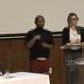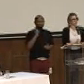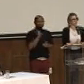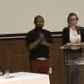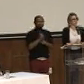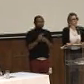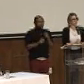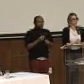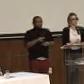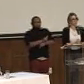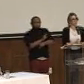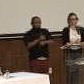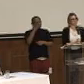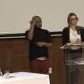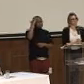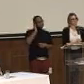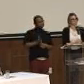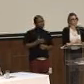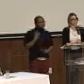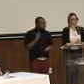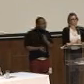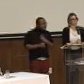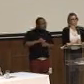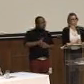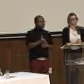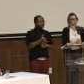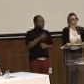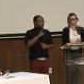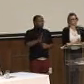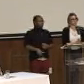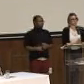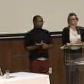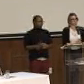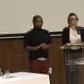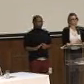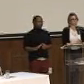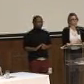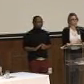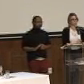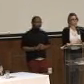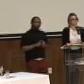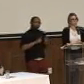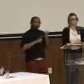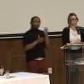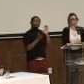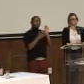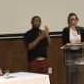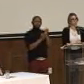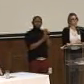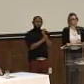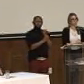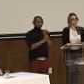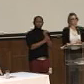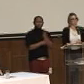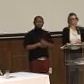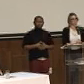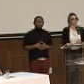como fazer isso, e a gente não vai perder essa oportunidade. Vamos sim incluir. Então, está garantida a proposta de vocês.